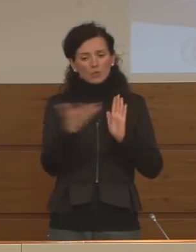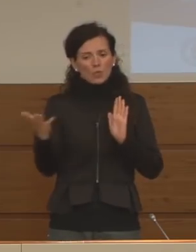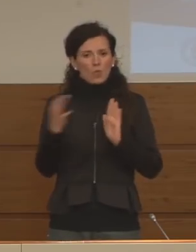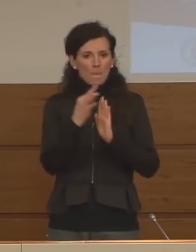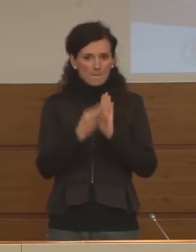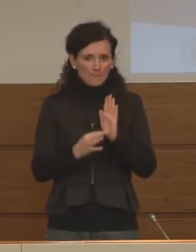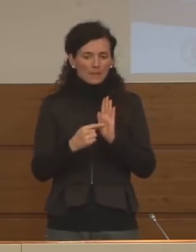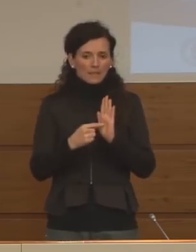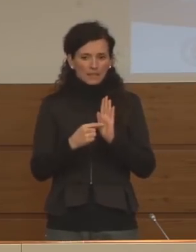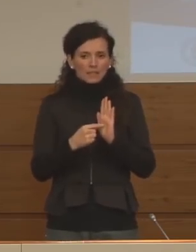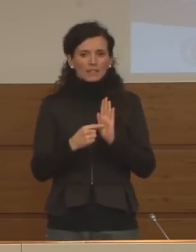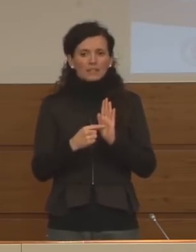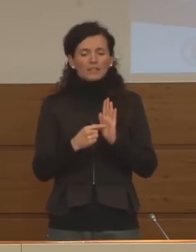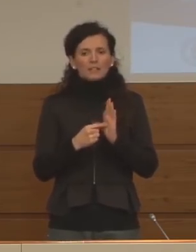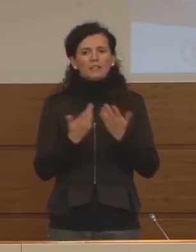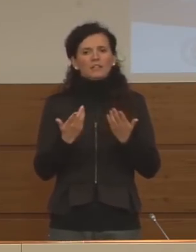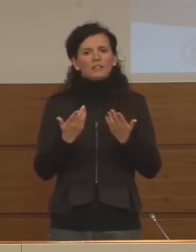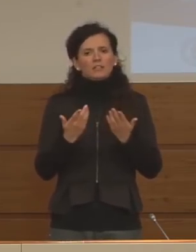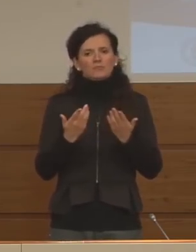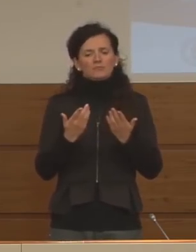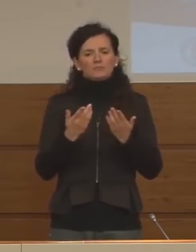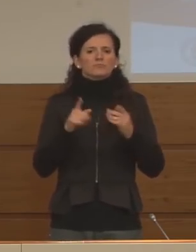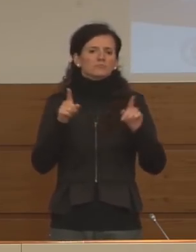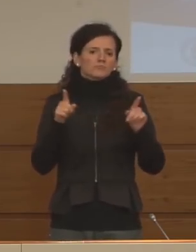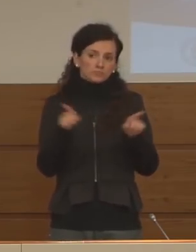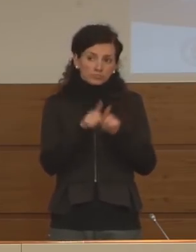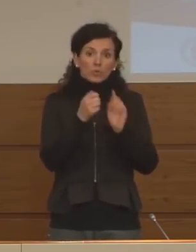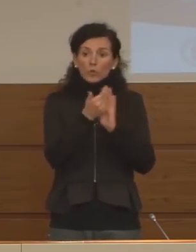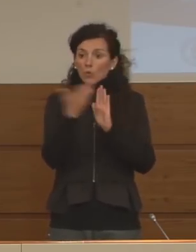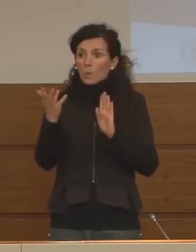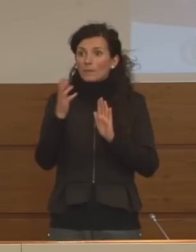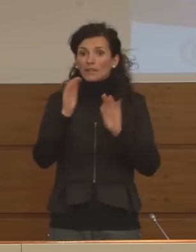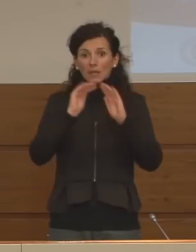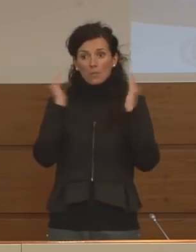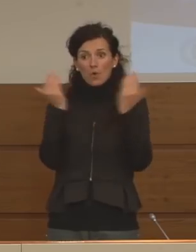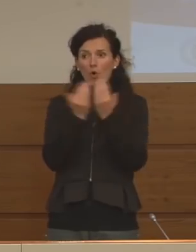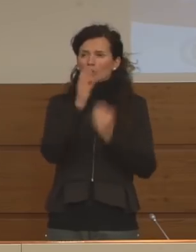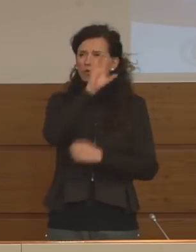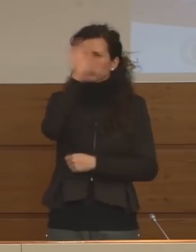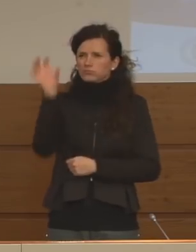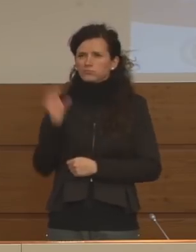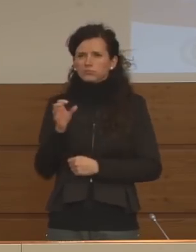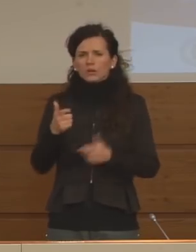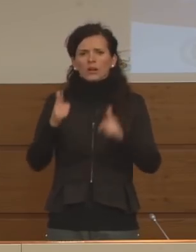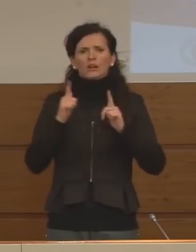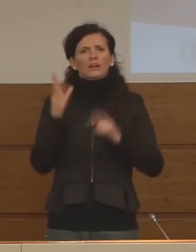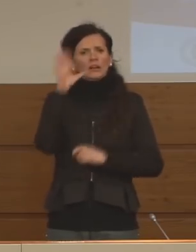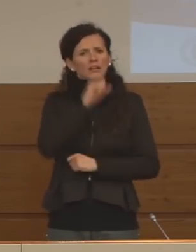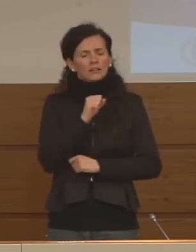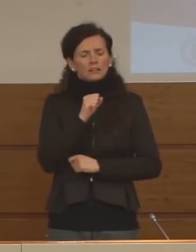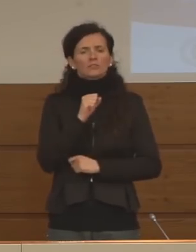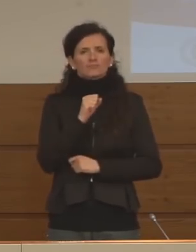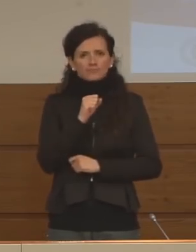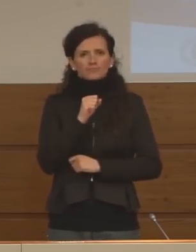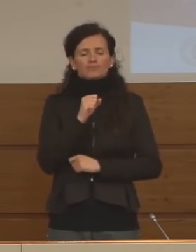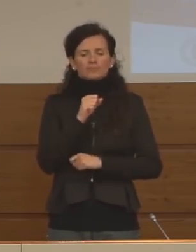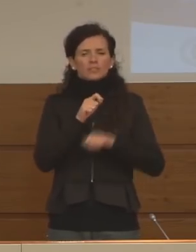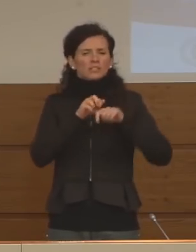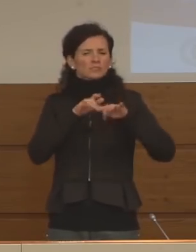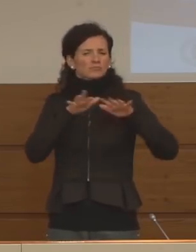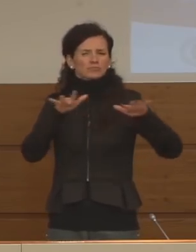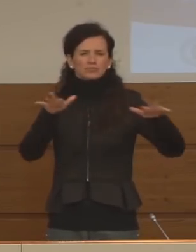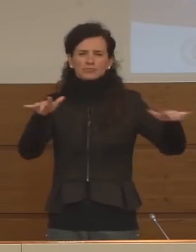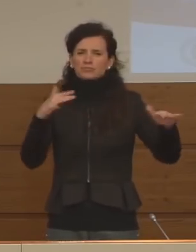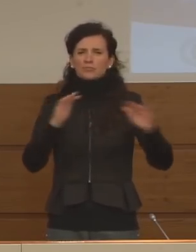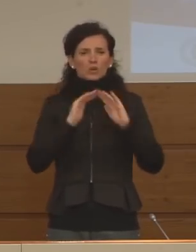sintesi da molti altri luoghi del mondo ci dicono quanto sia globale e quanto sia vasta